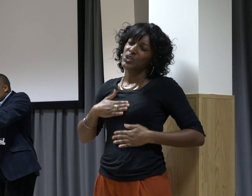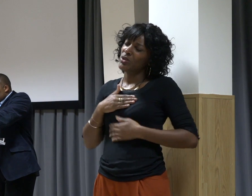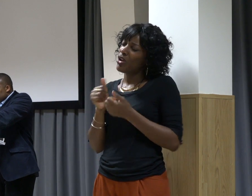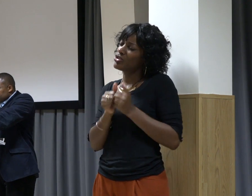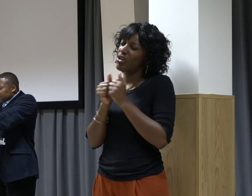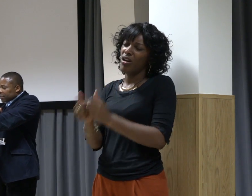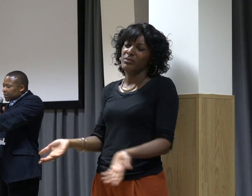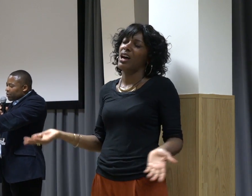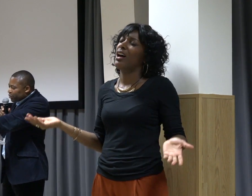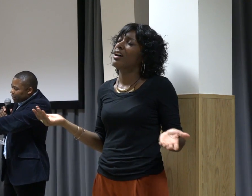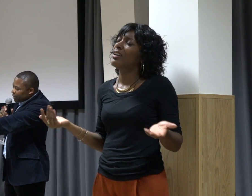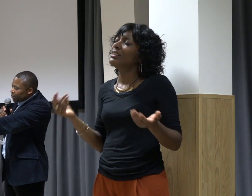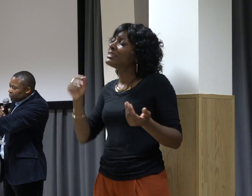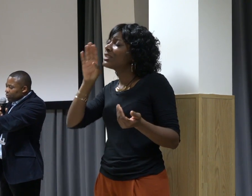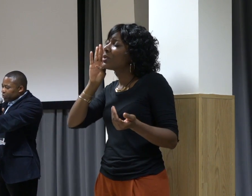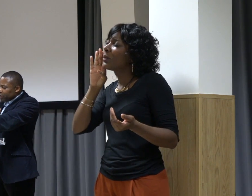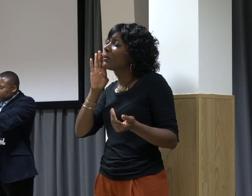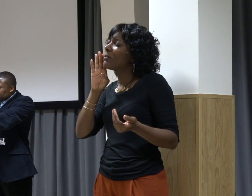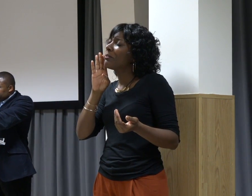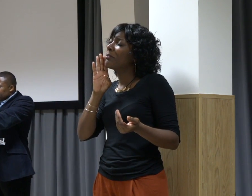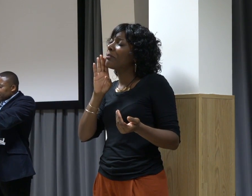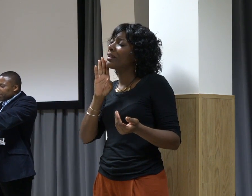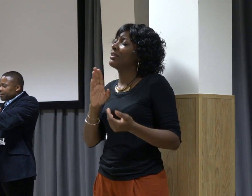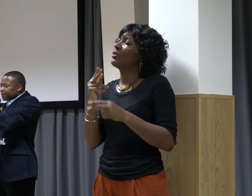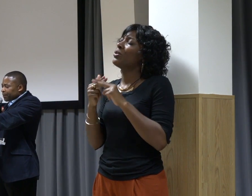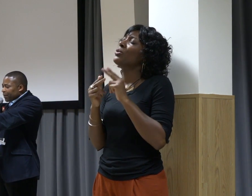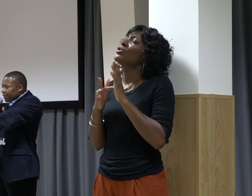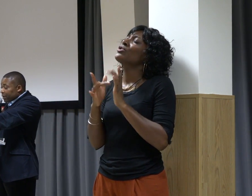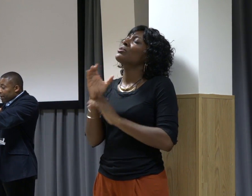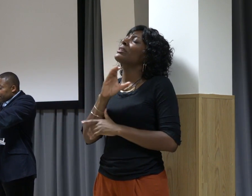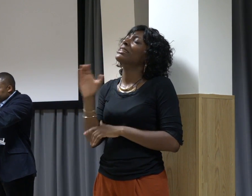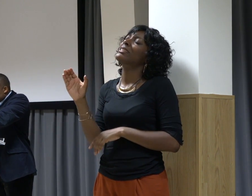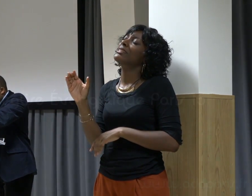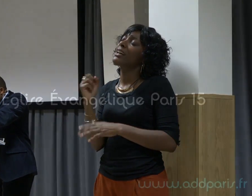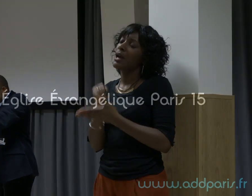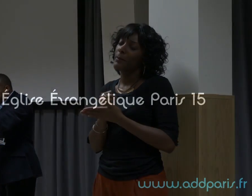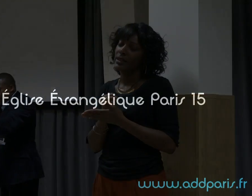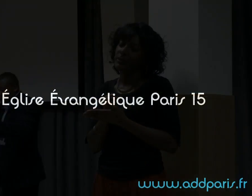Merci d'agir encore ce matin, Père, au nom de Jésus, ton Fils bien-aimé. Amen.